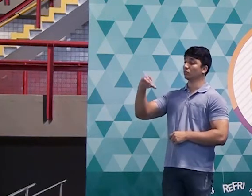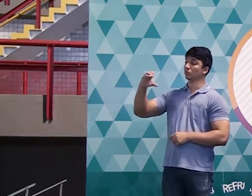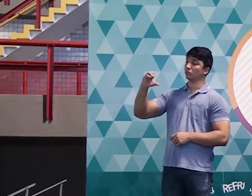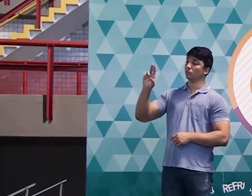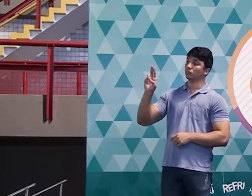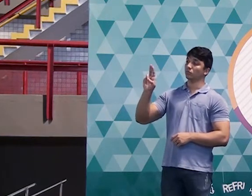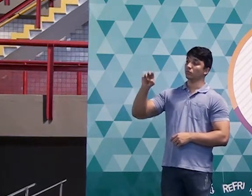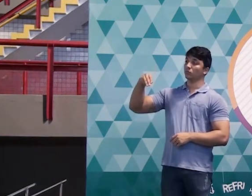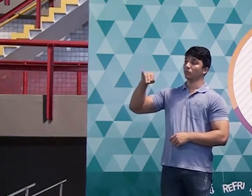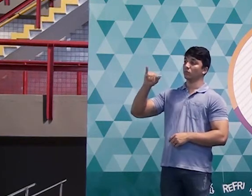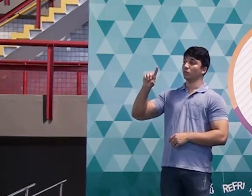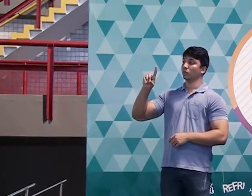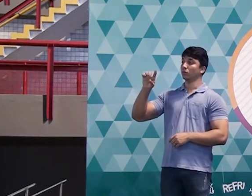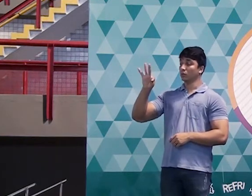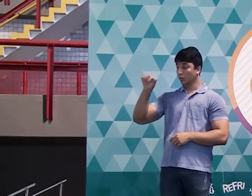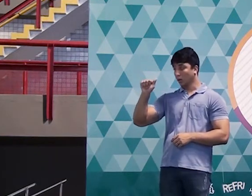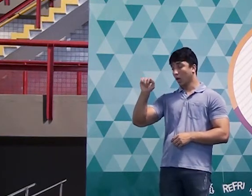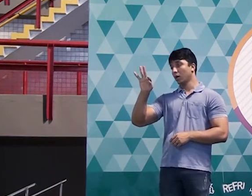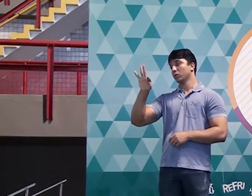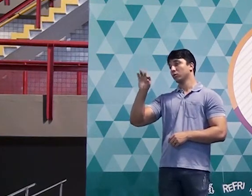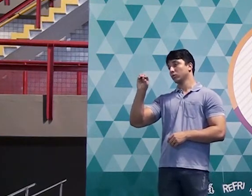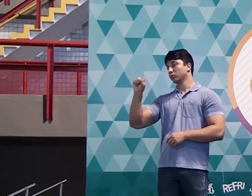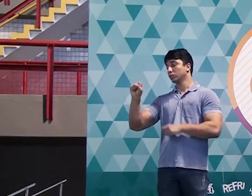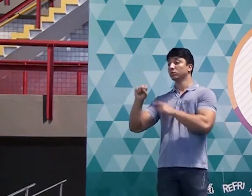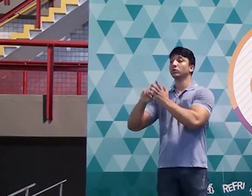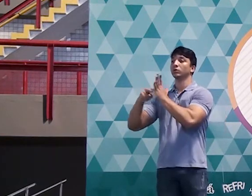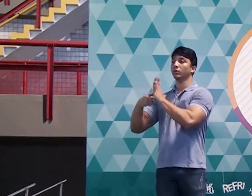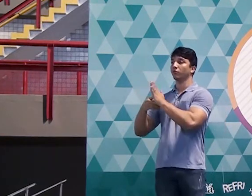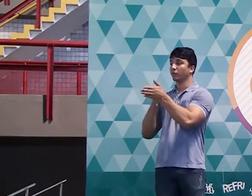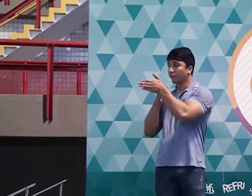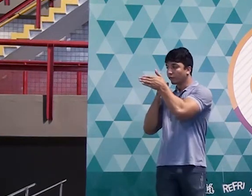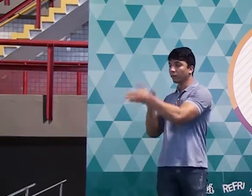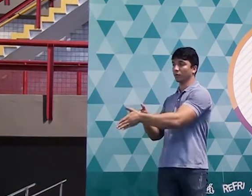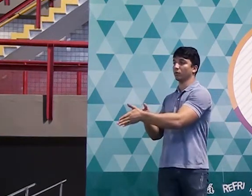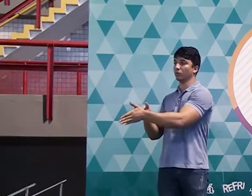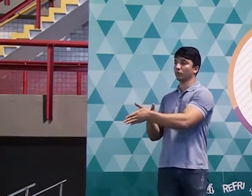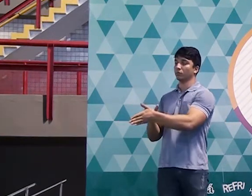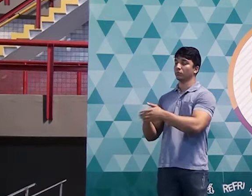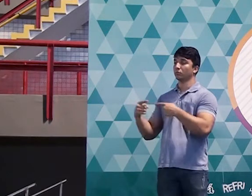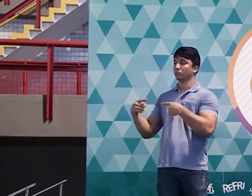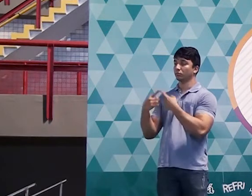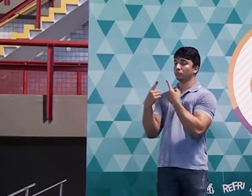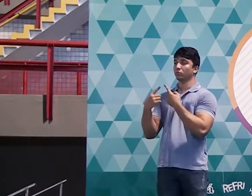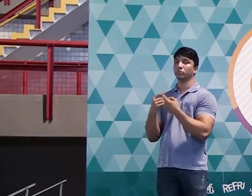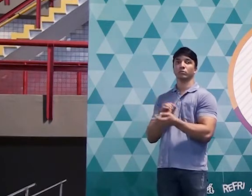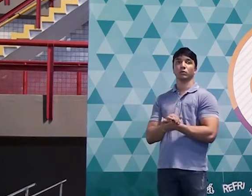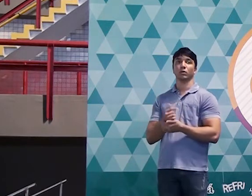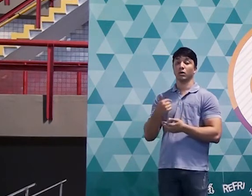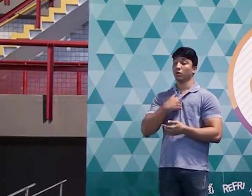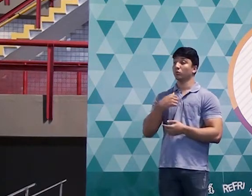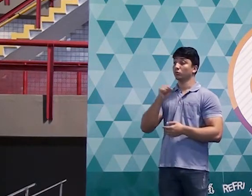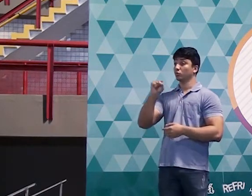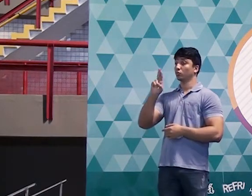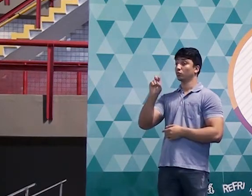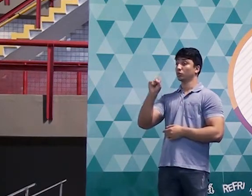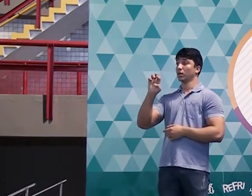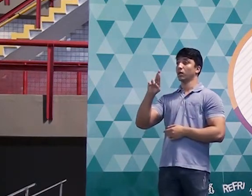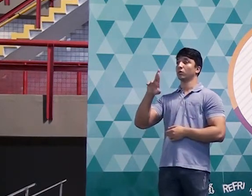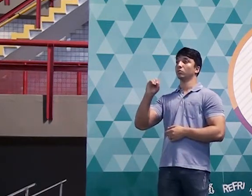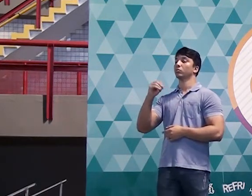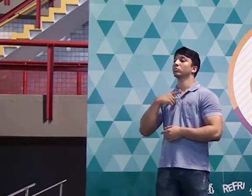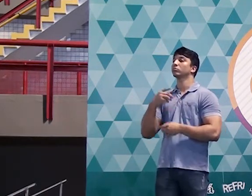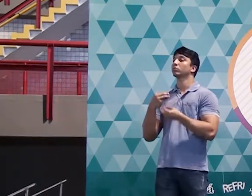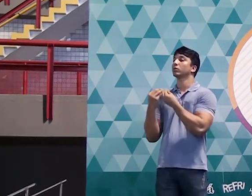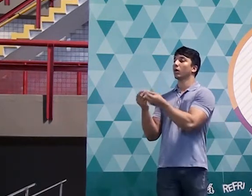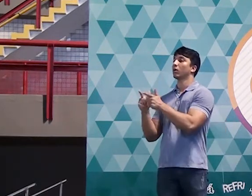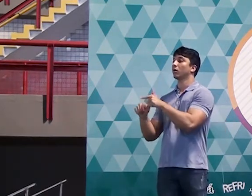comitatus. Comitatus quer dizer fidelidade, tá bom? Eu, que sou suzerano, lhe dou um